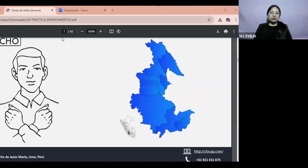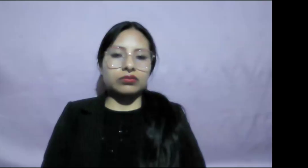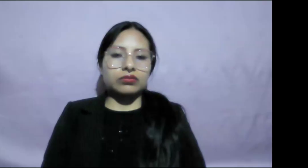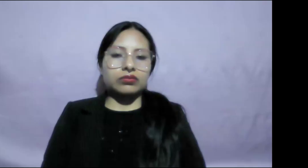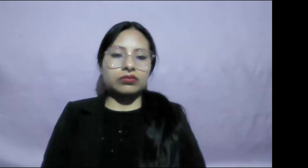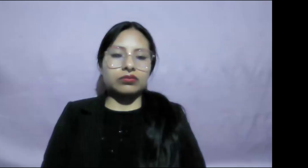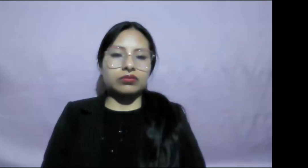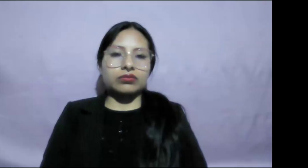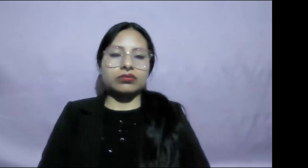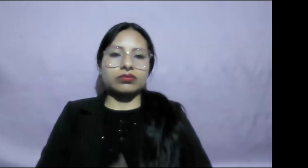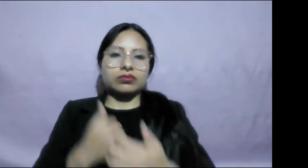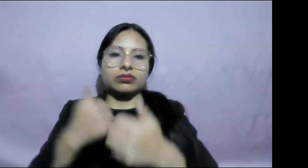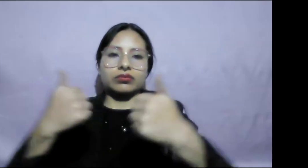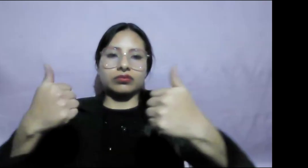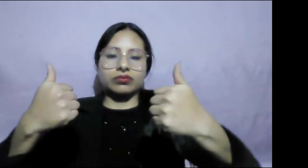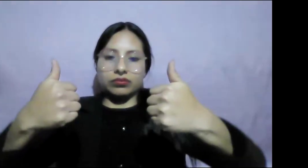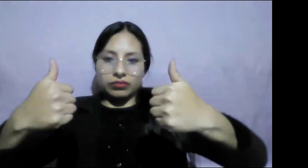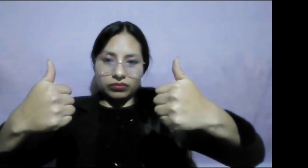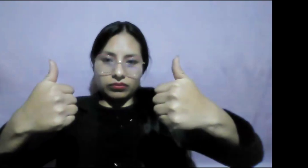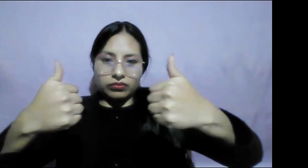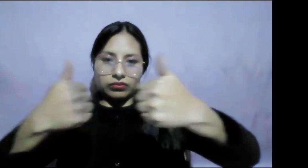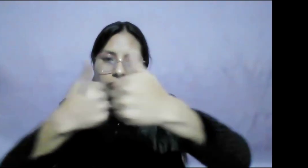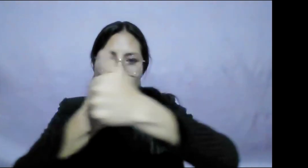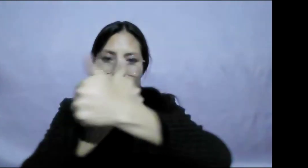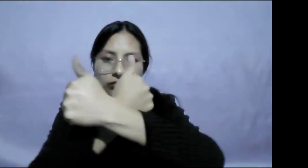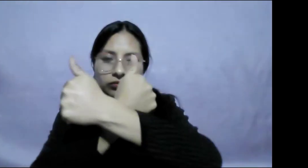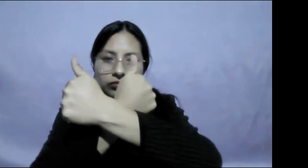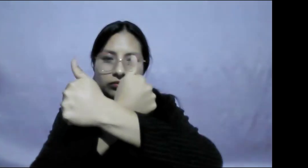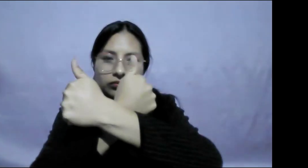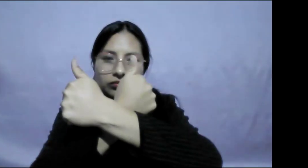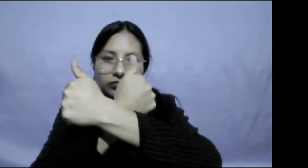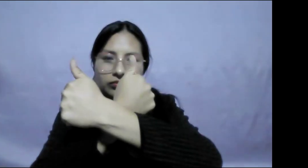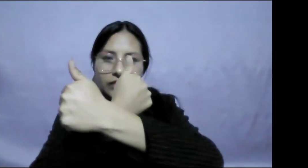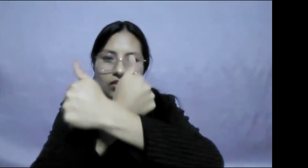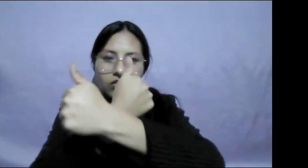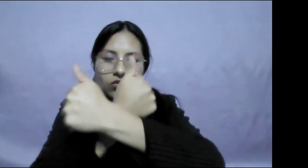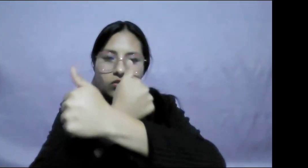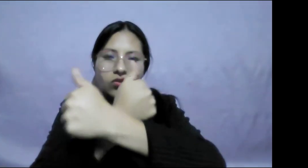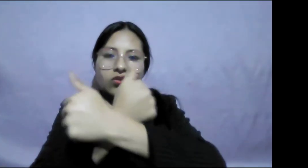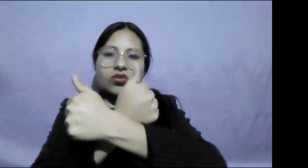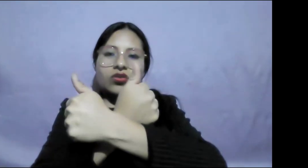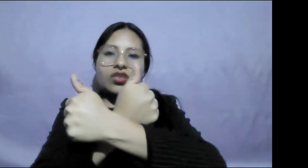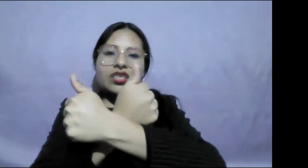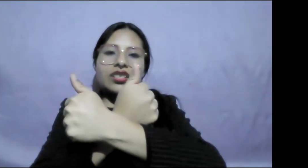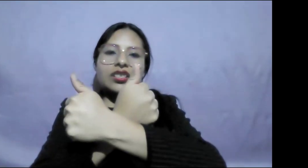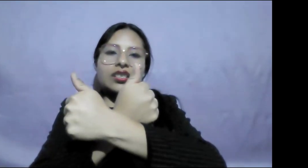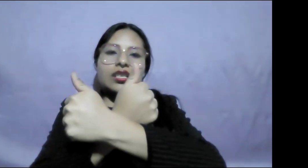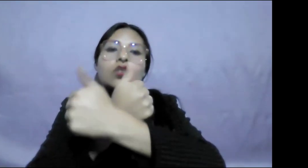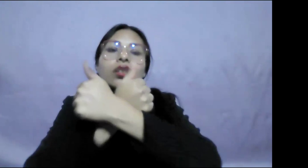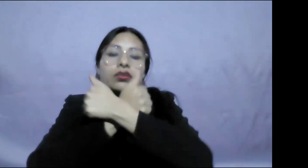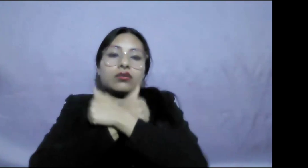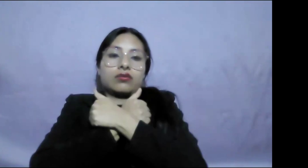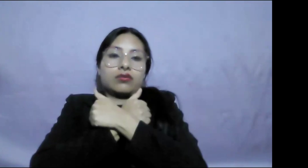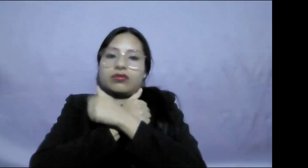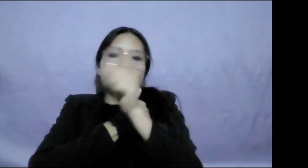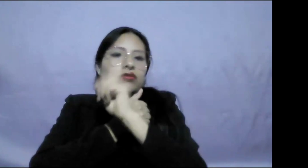ayacucho que justamente en este año en diciembre el 9 de diciembre va a cumplir El bicentenario de la Batalla